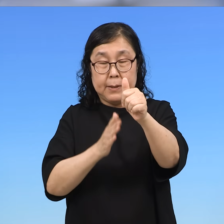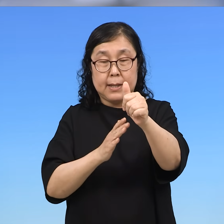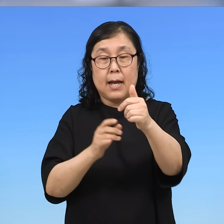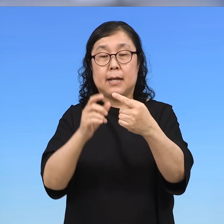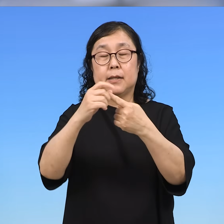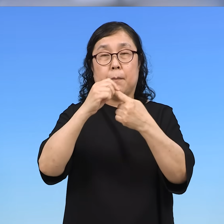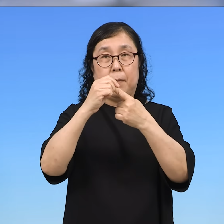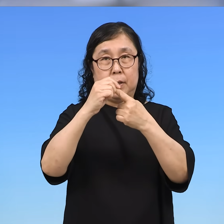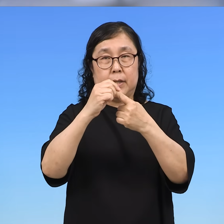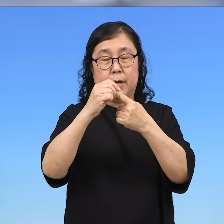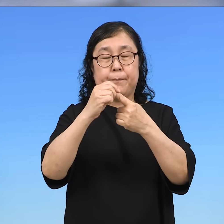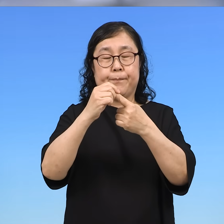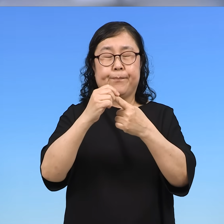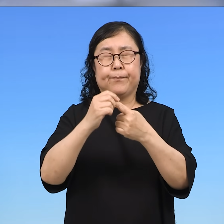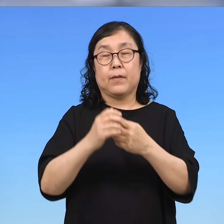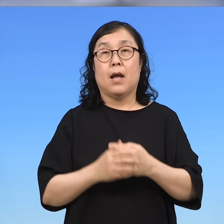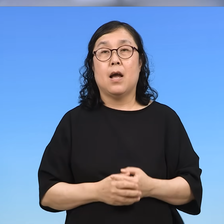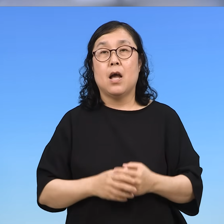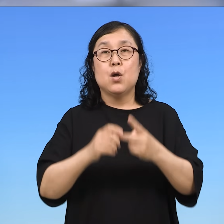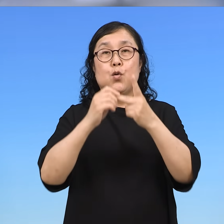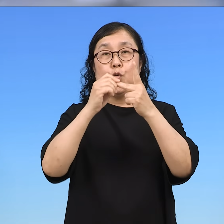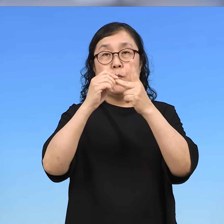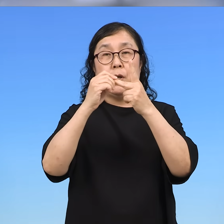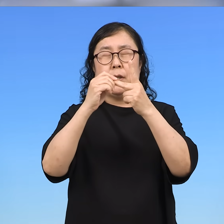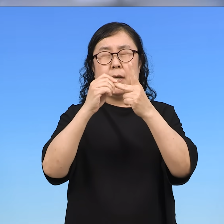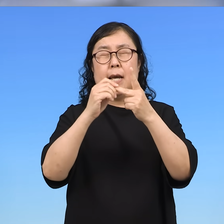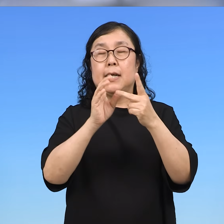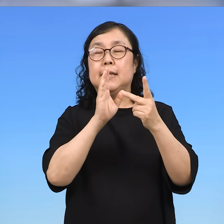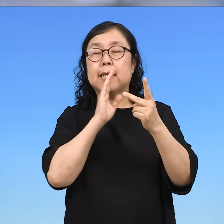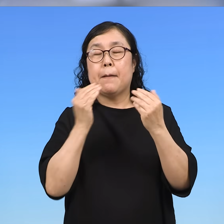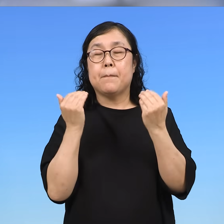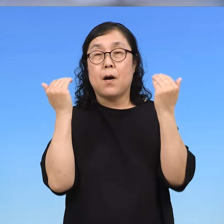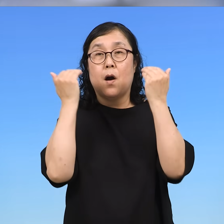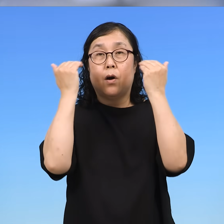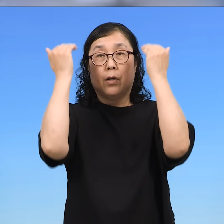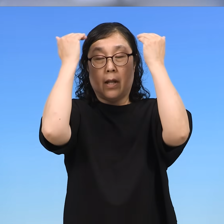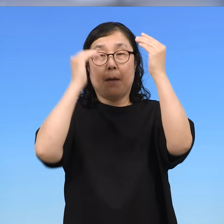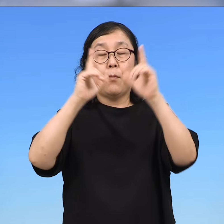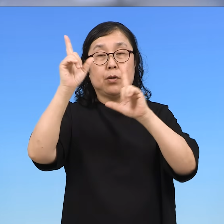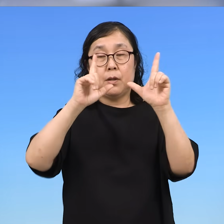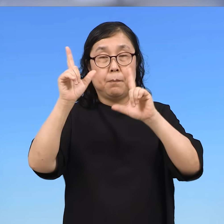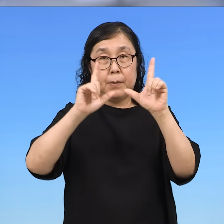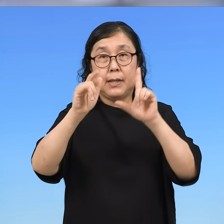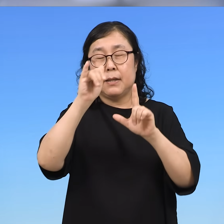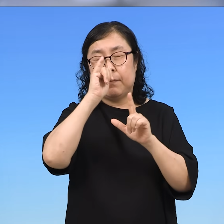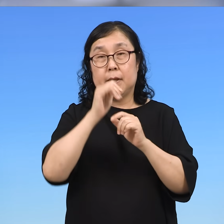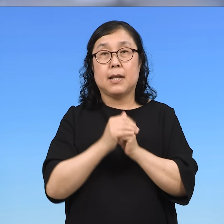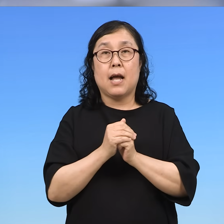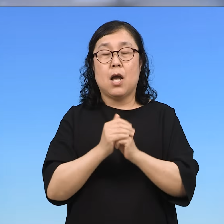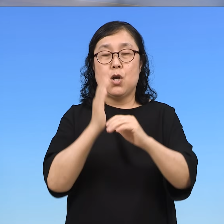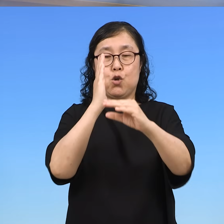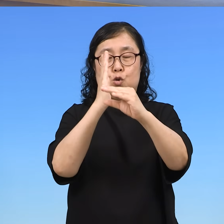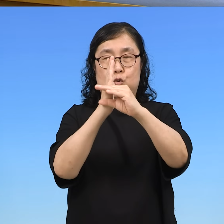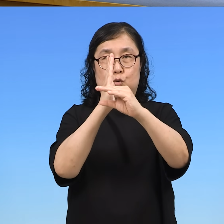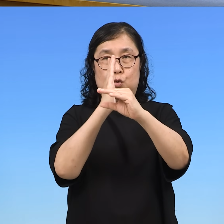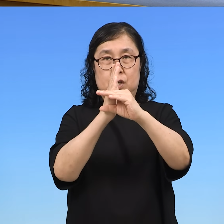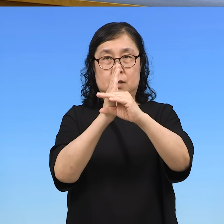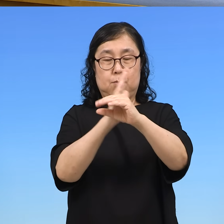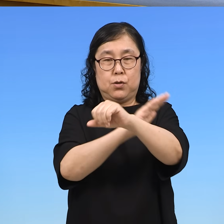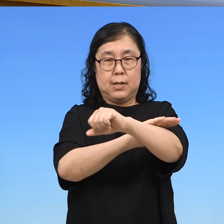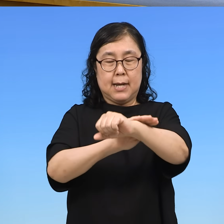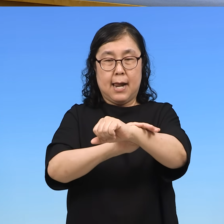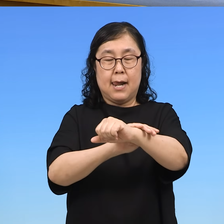이게 첫 번째 조건이고요. 두 번째로 진정한 어른의 모습 하나 더 있습니다.